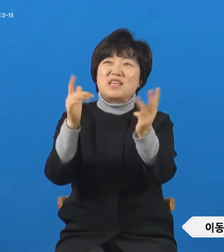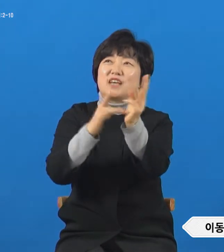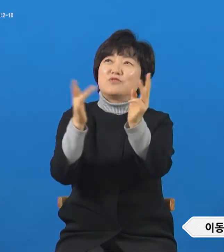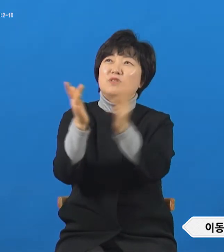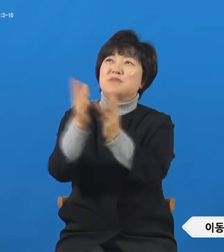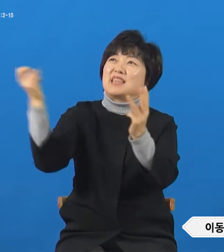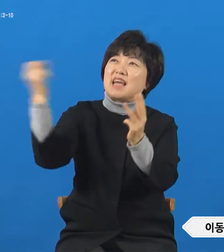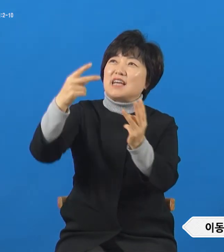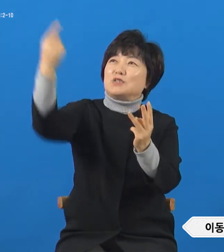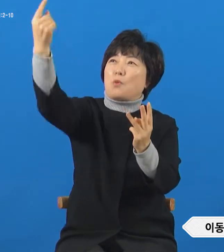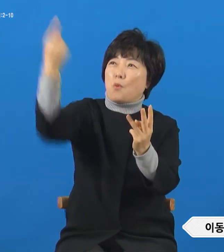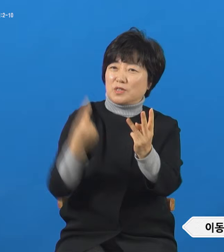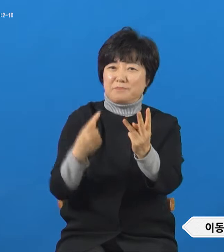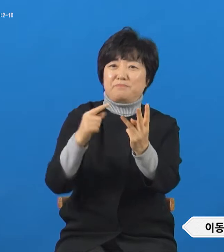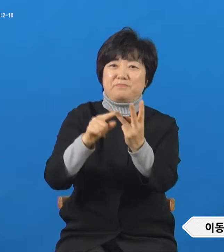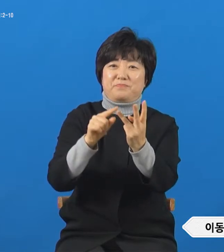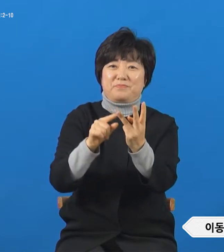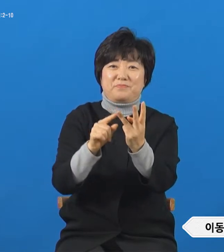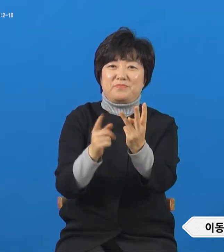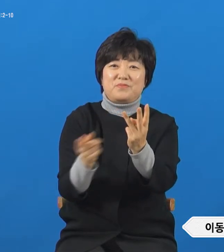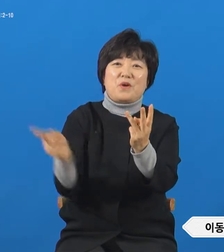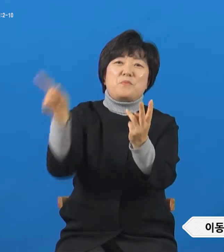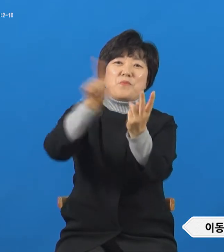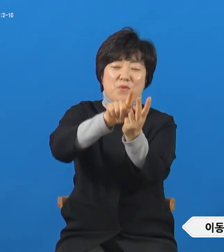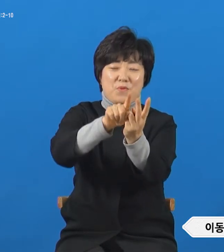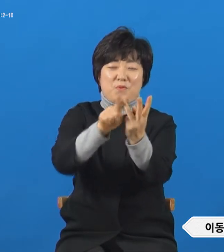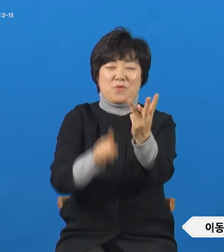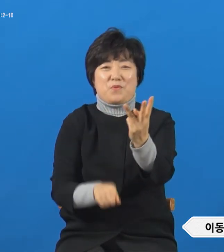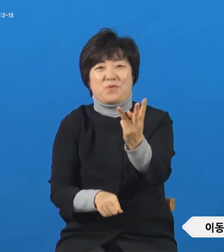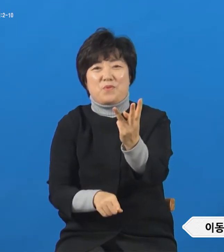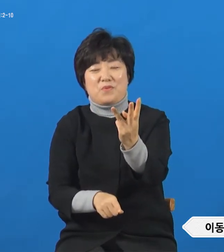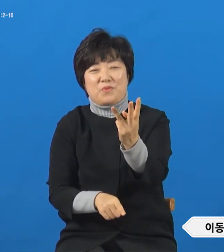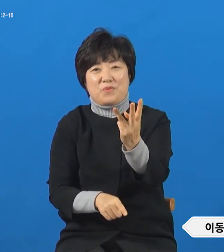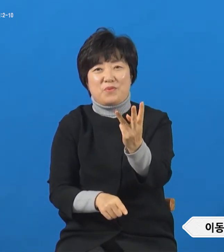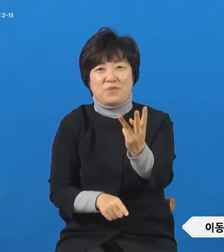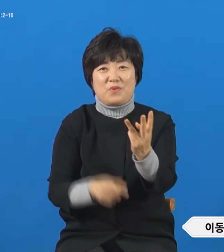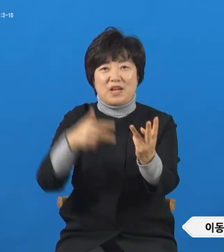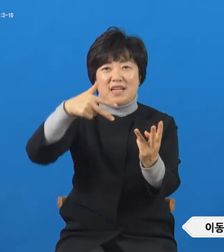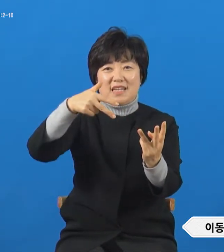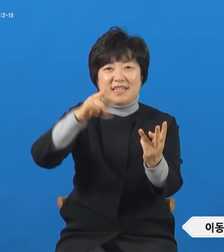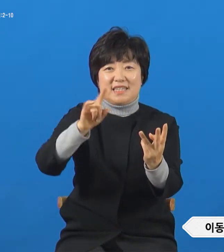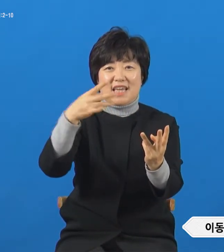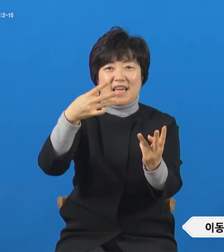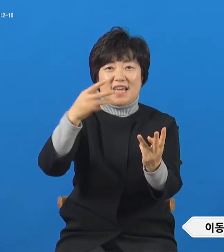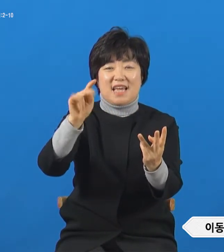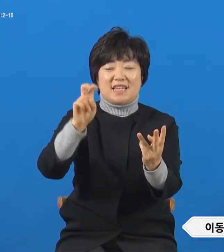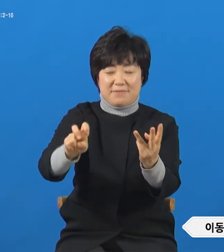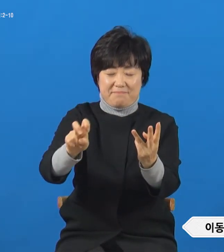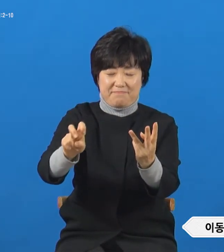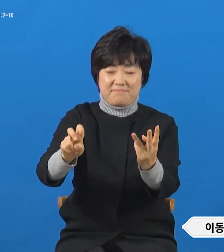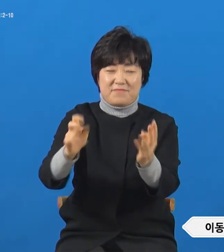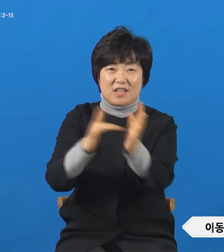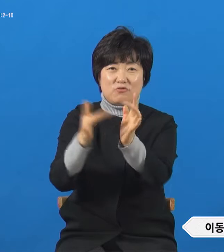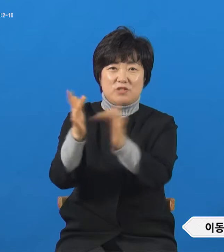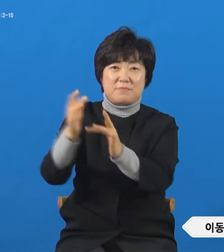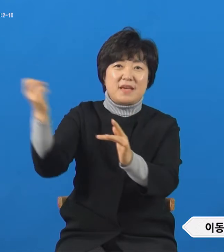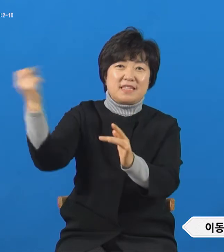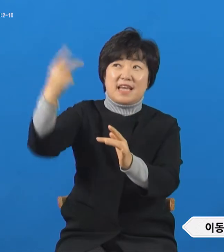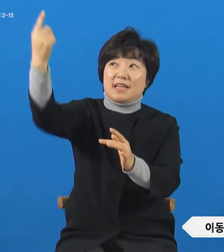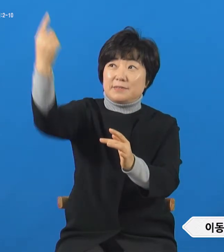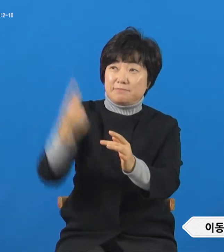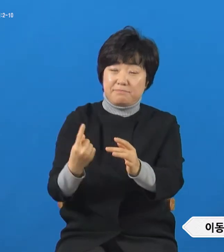오심, 재림까지도 포함한다는 것입니다. 다시 오심, 재림이라고 그러죠. Second coming 이렇게 말합니다. 예수님의